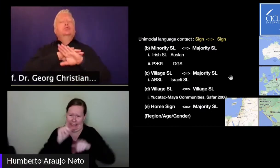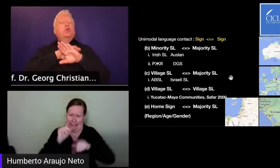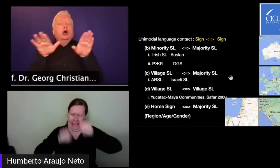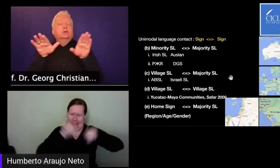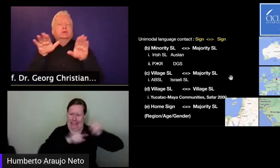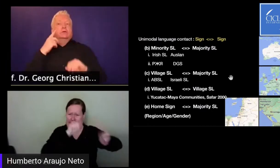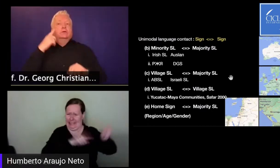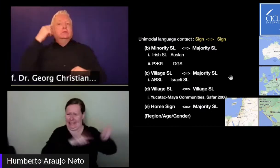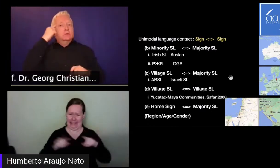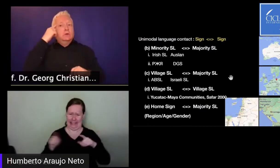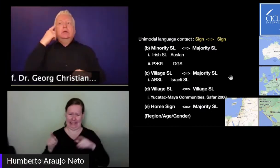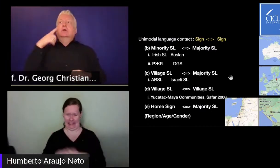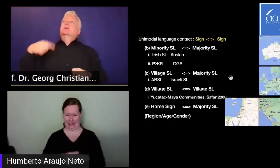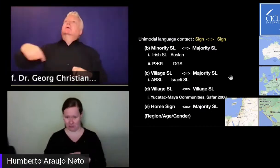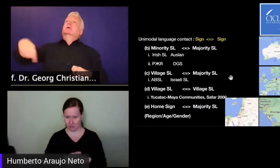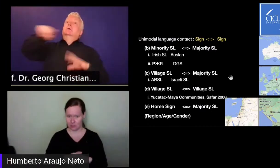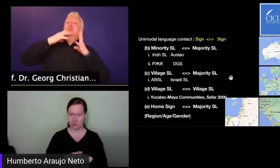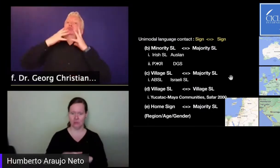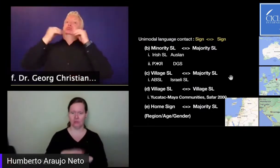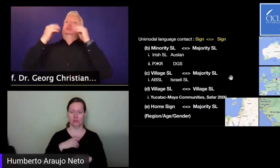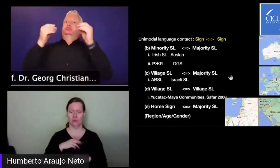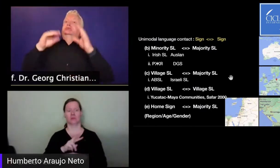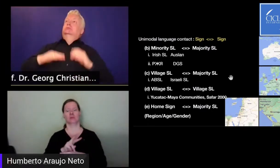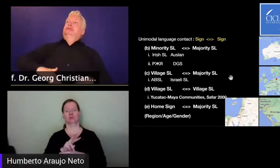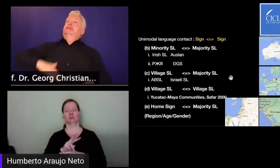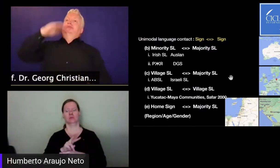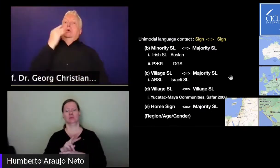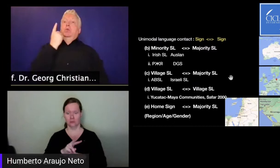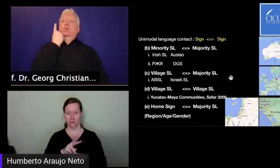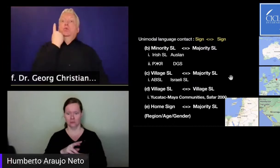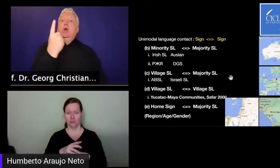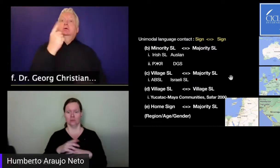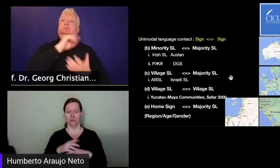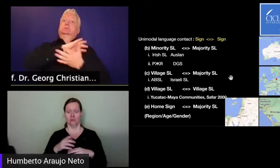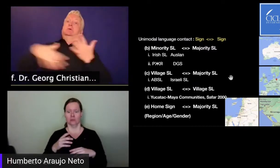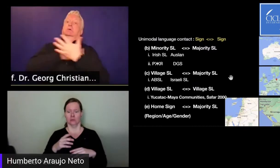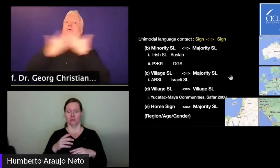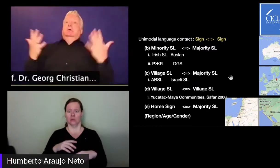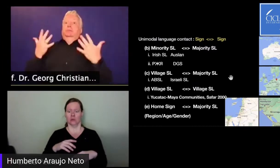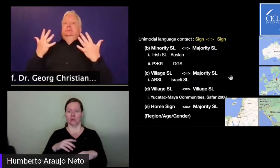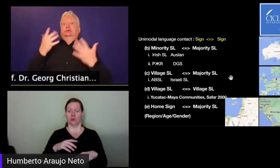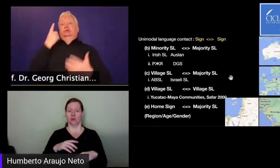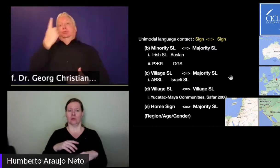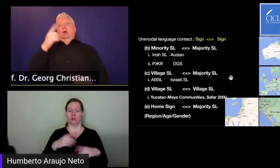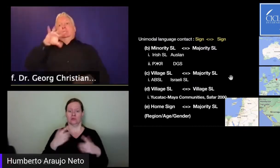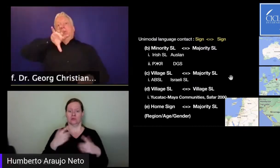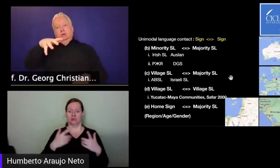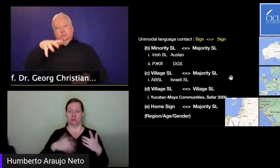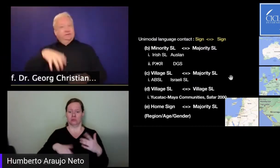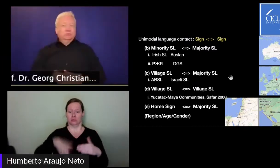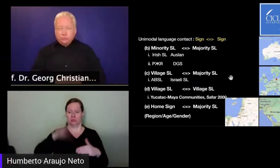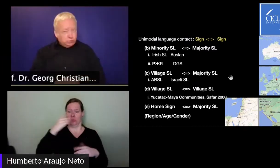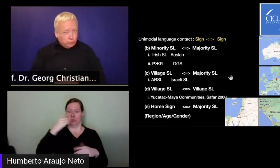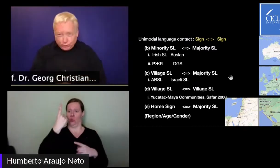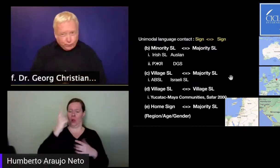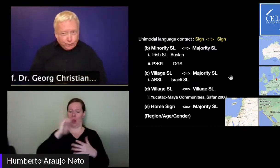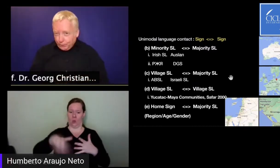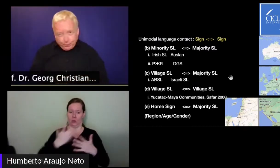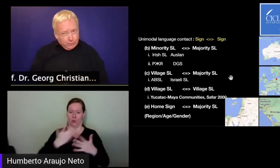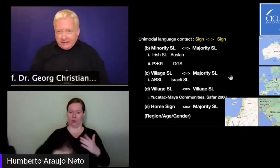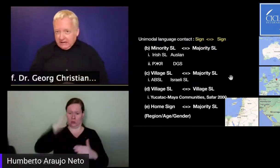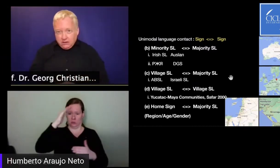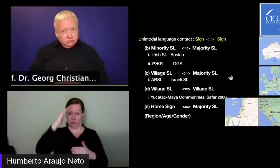Então, observe a variação, que é bastante ampla, de possibilidades de níveis